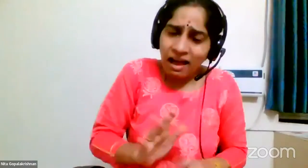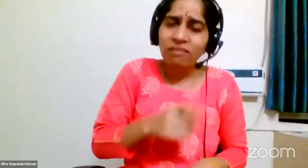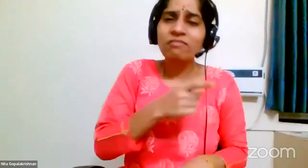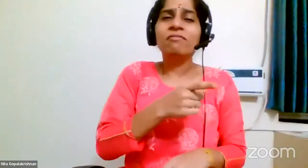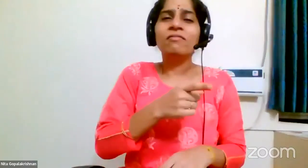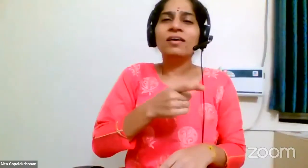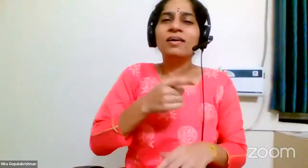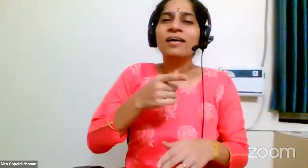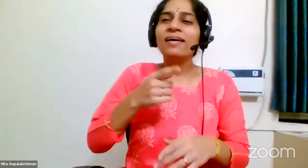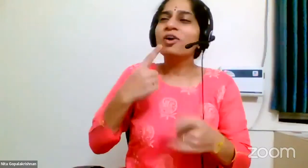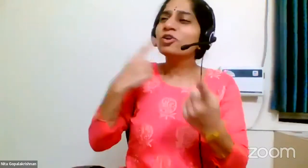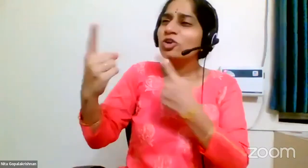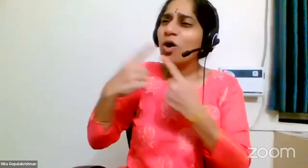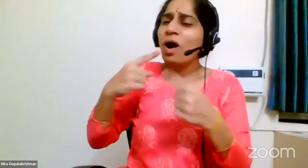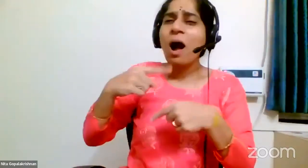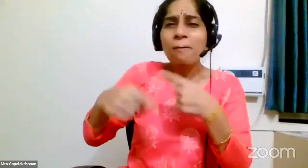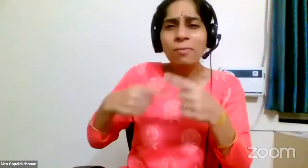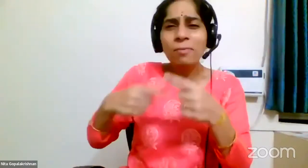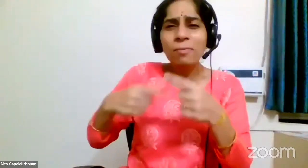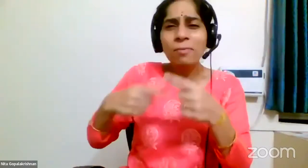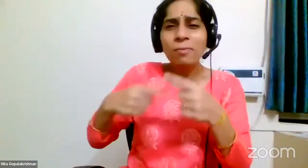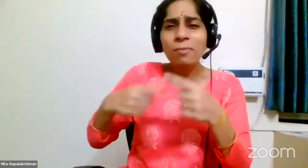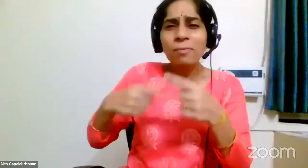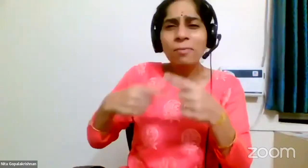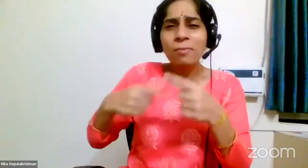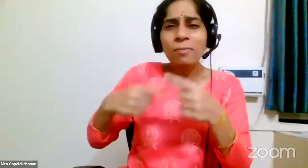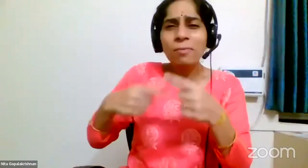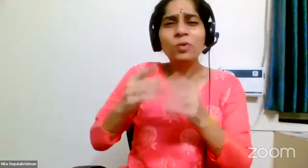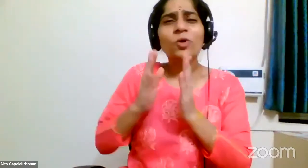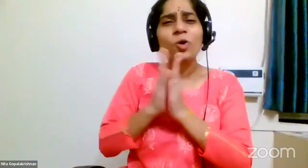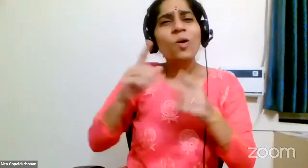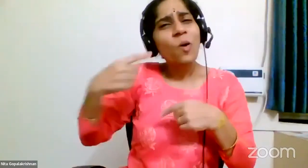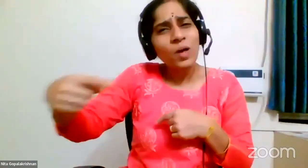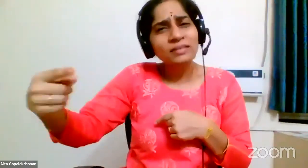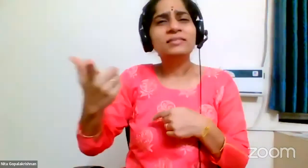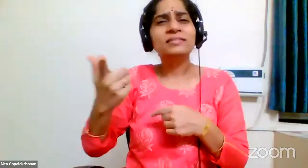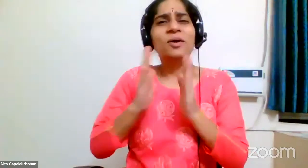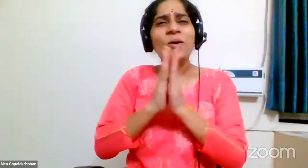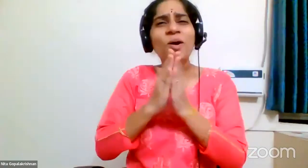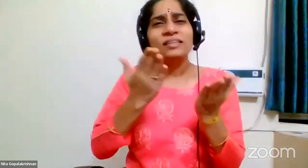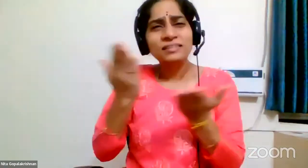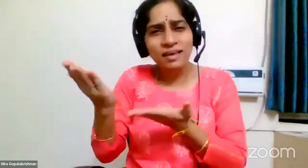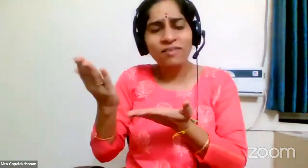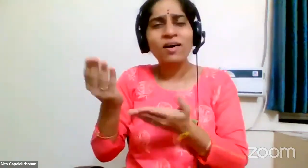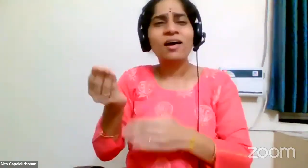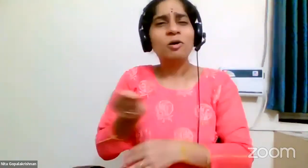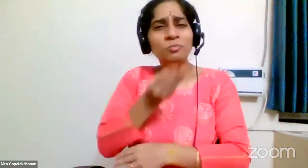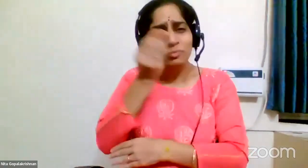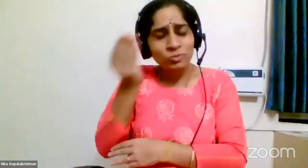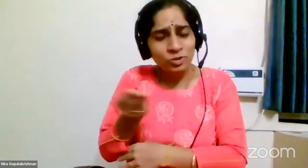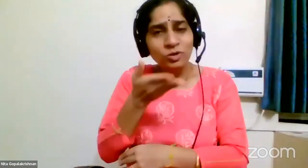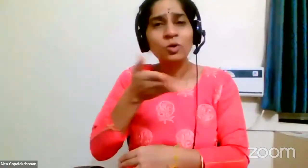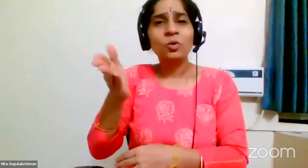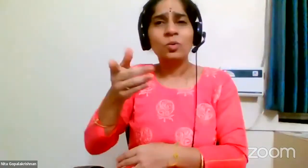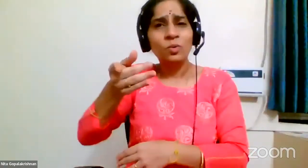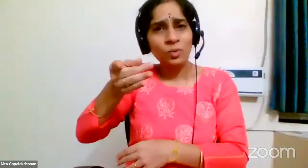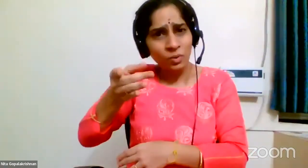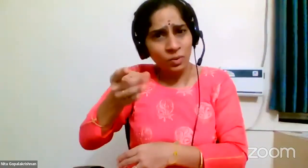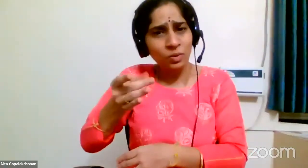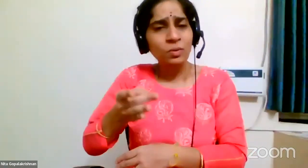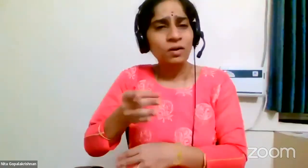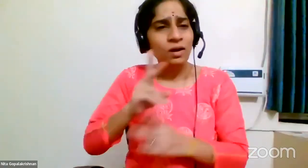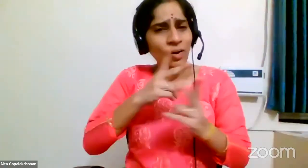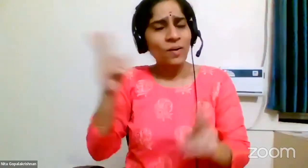है, और भगवान के नामों का जप करने का प्रयास कर रहा है,